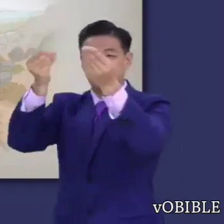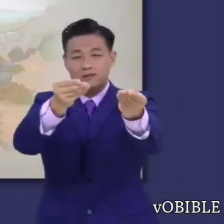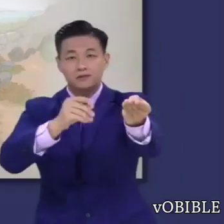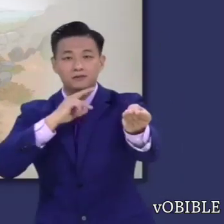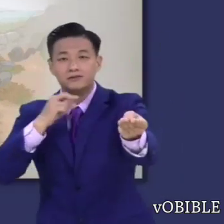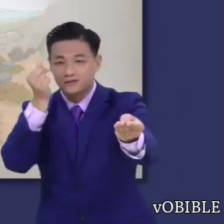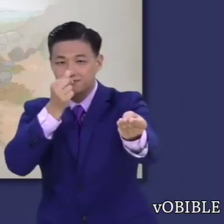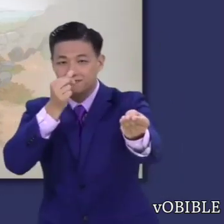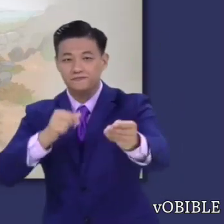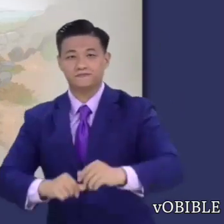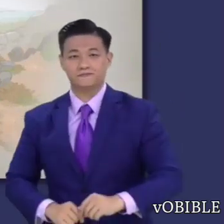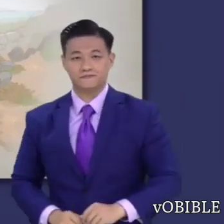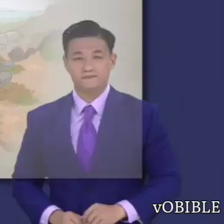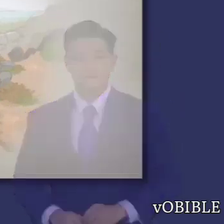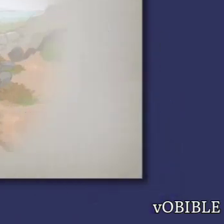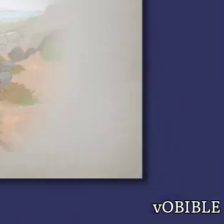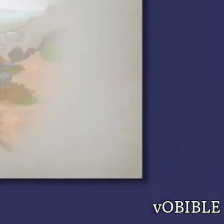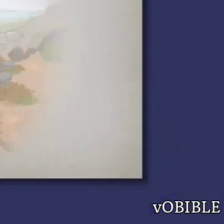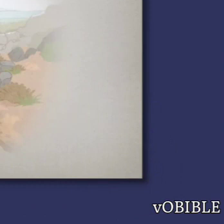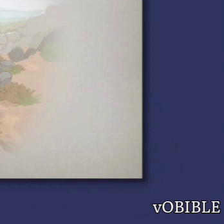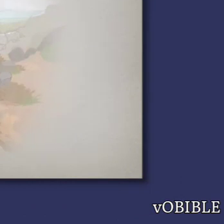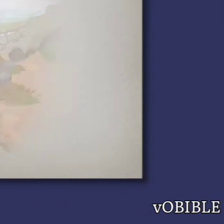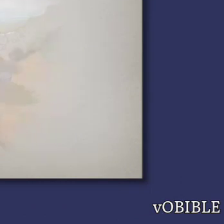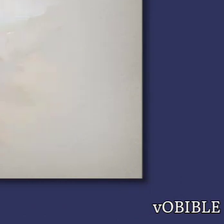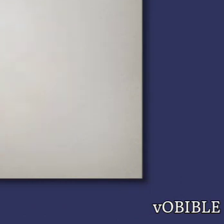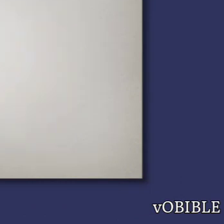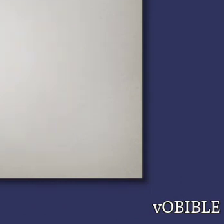可能就是由迪米特带给该由的。